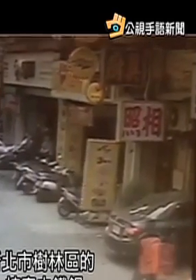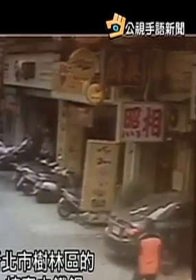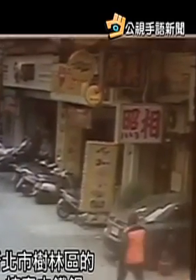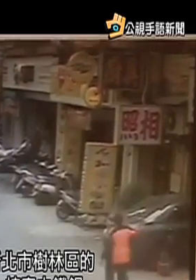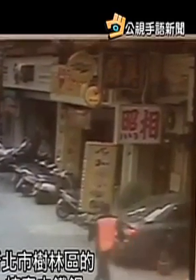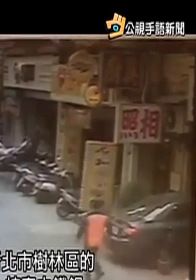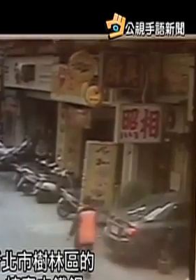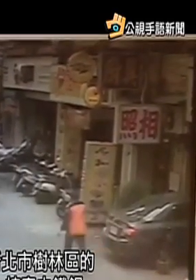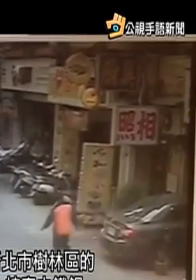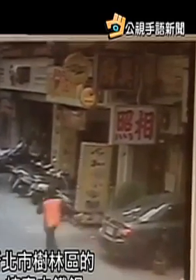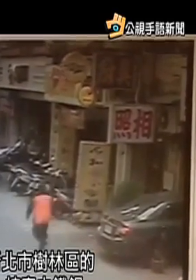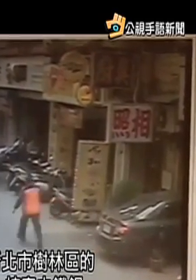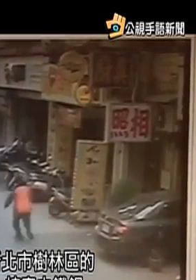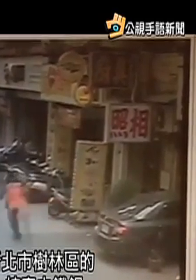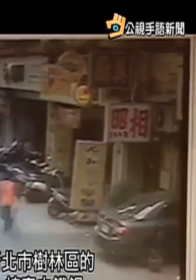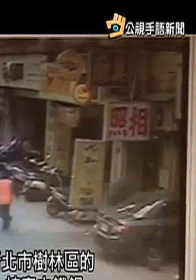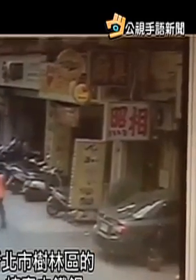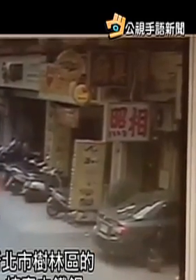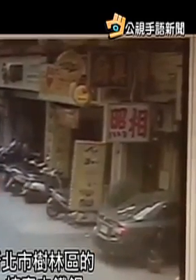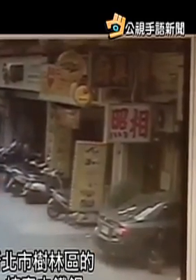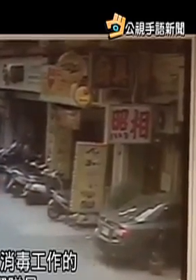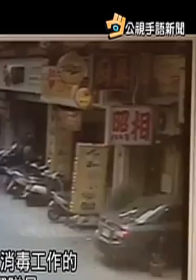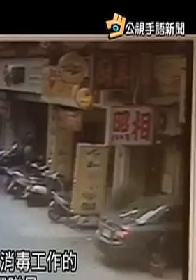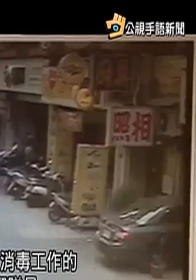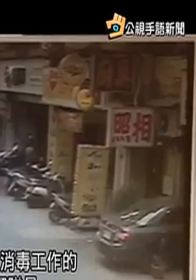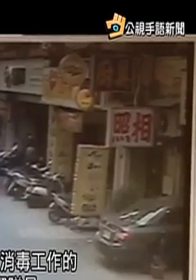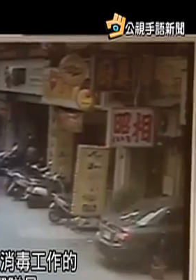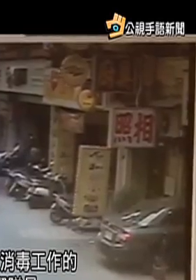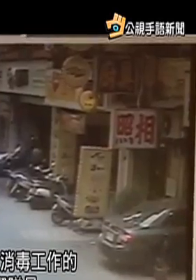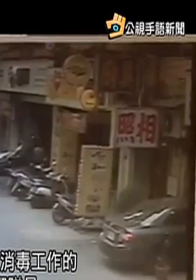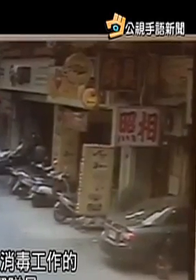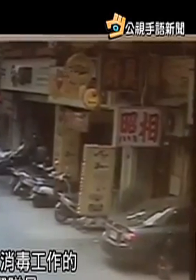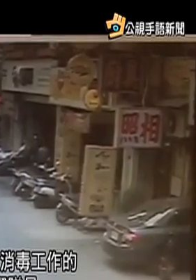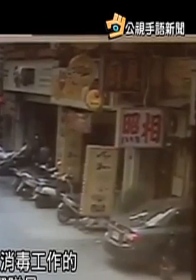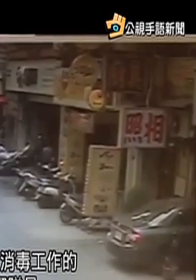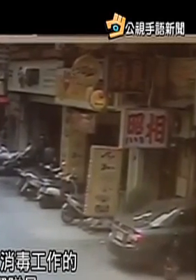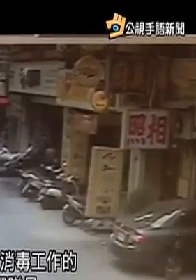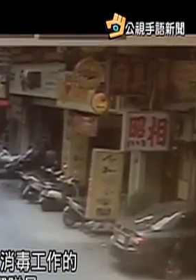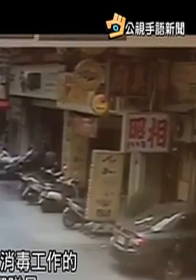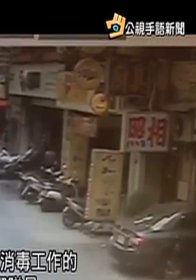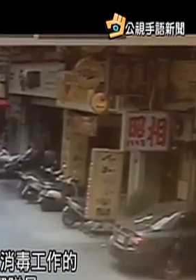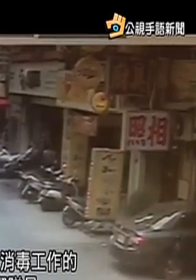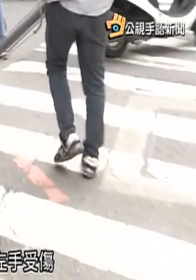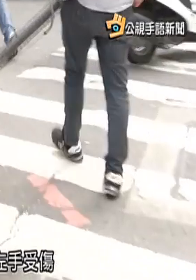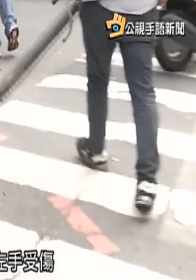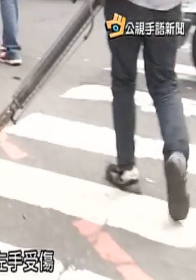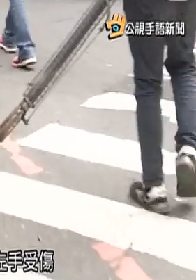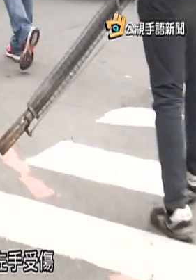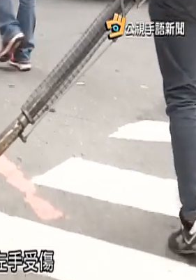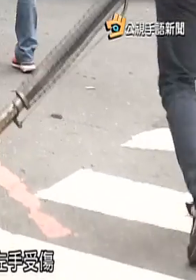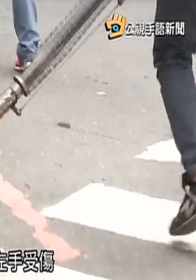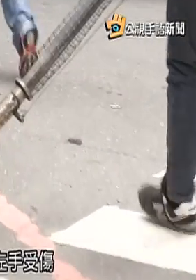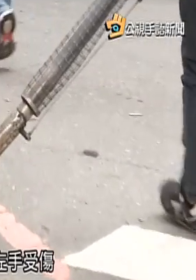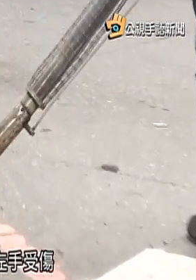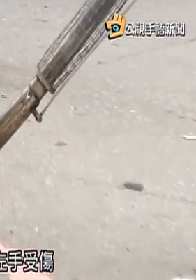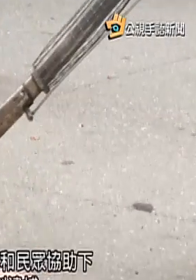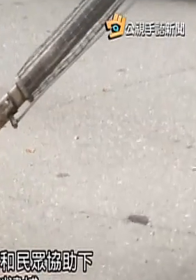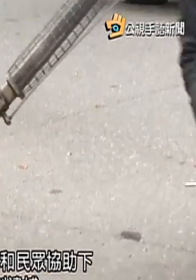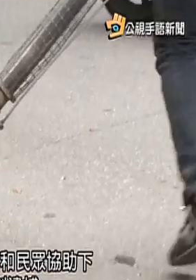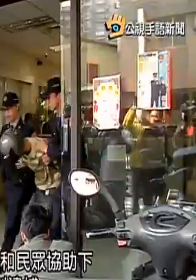23岁游行男子持家中铁锯砍伤正在执行消毒工作的黄姓清洁队员，还好只是左手受伤，男子则是在警方和